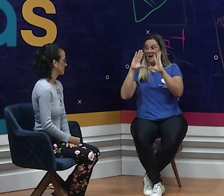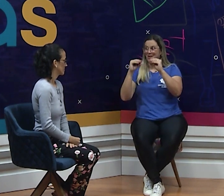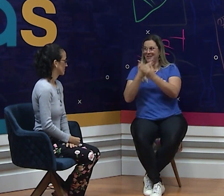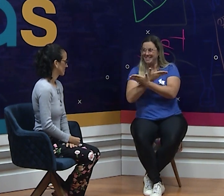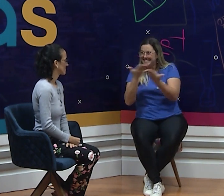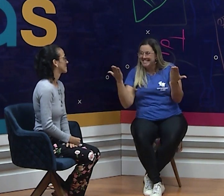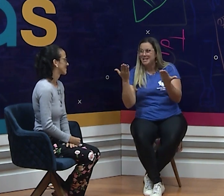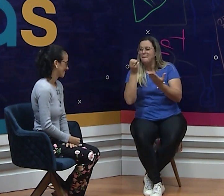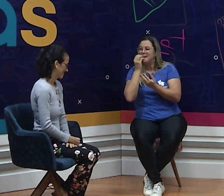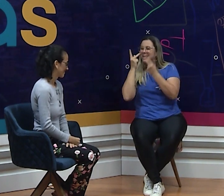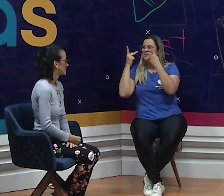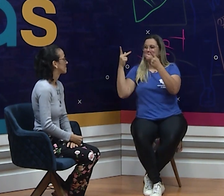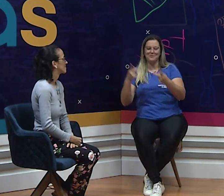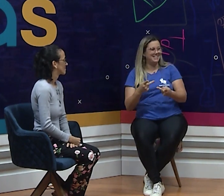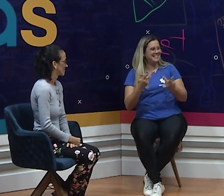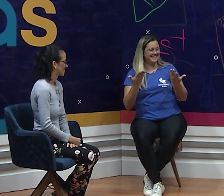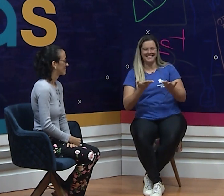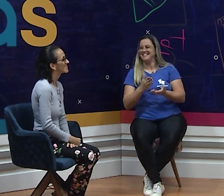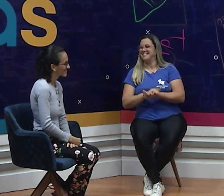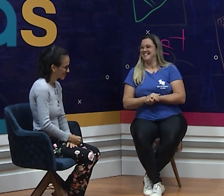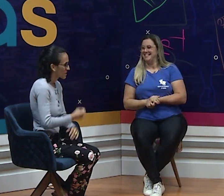meninas, sejam muito bem-vindas.